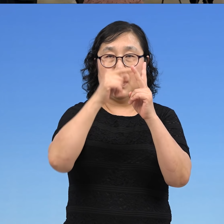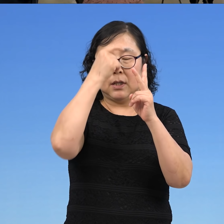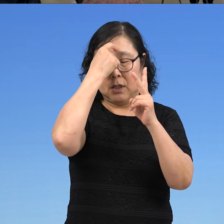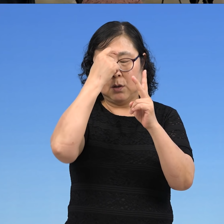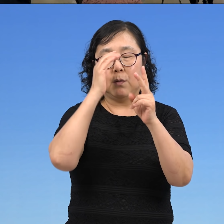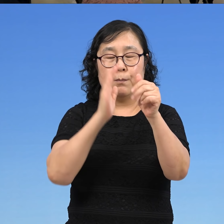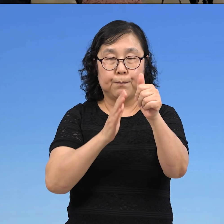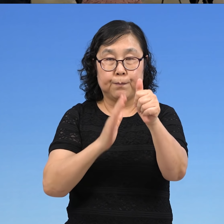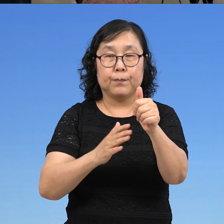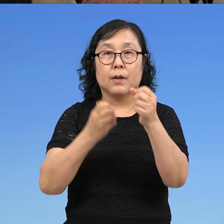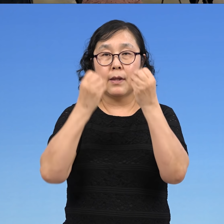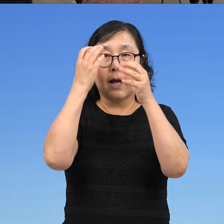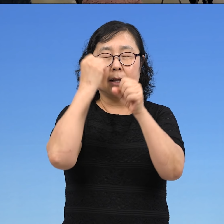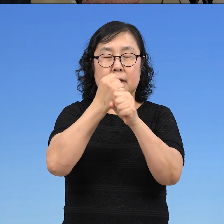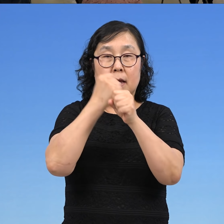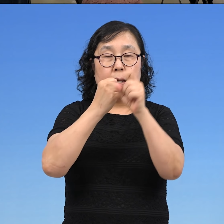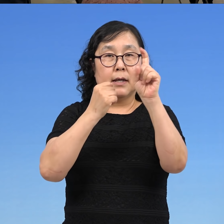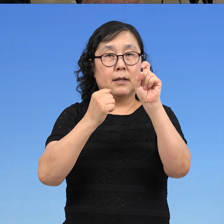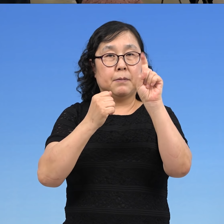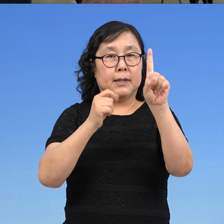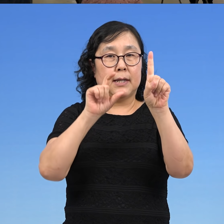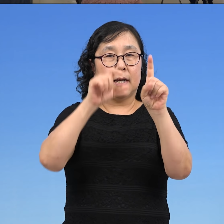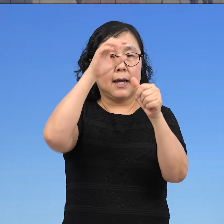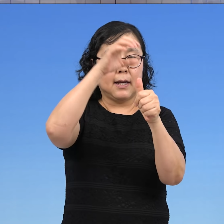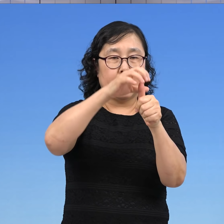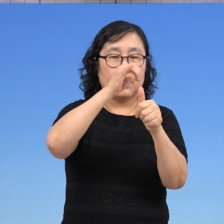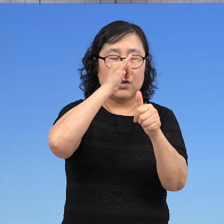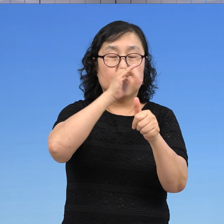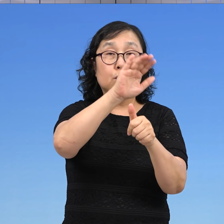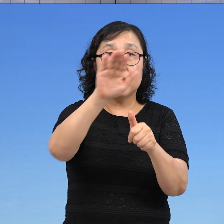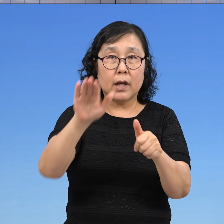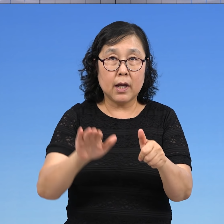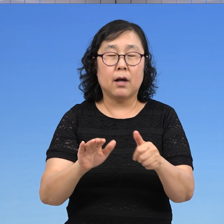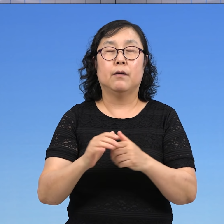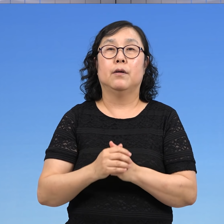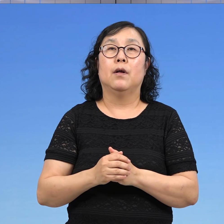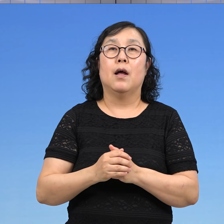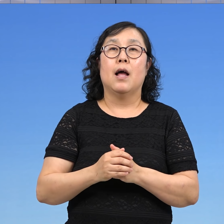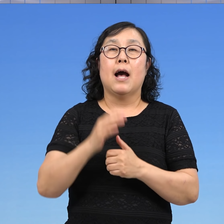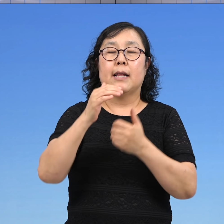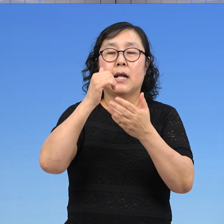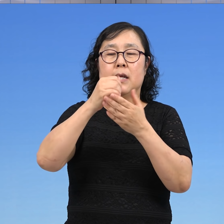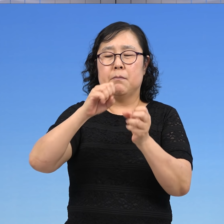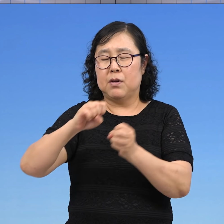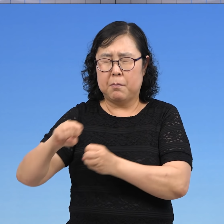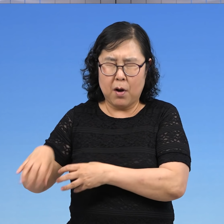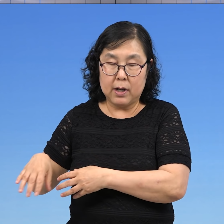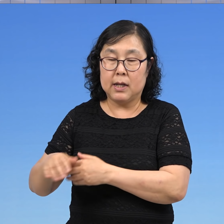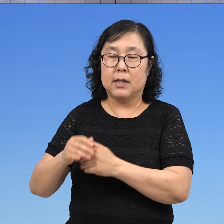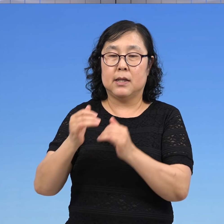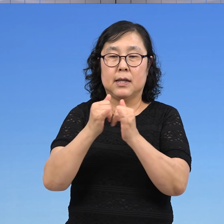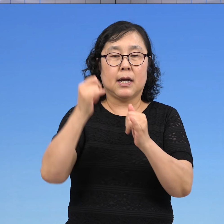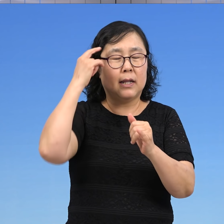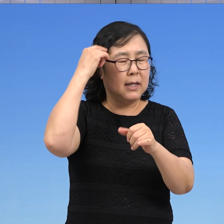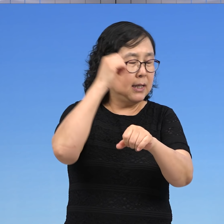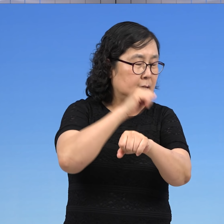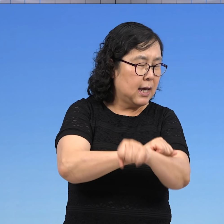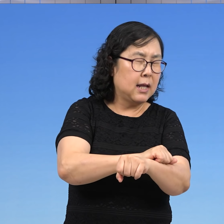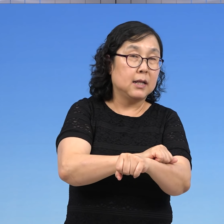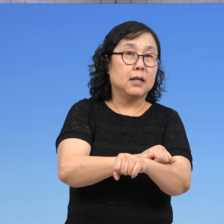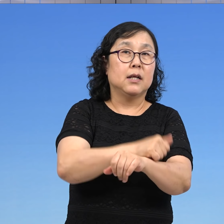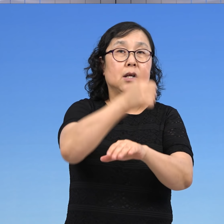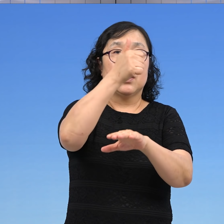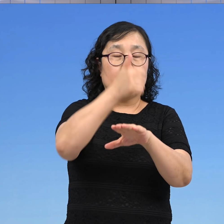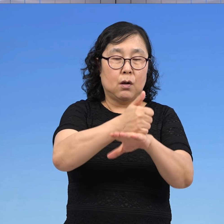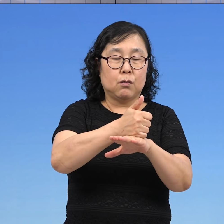음 두 가지 기도 하셔야 됩니다 창세기 11장의 갇혀 있는 우리입니다 인간의 그 하나님을 배제한 인간의 치 해 라는